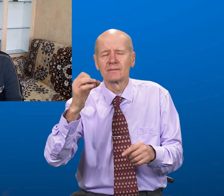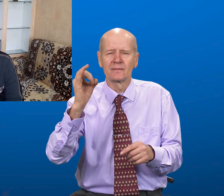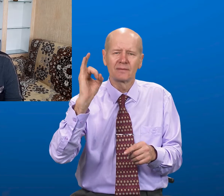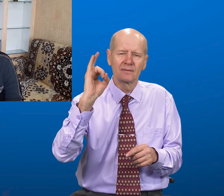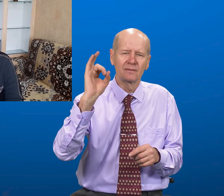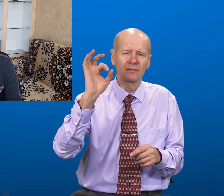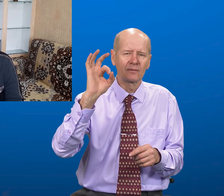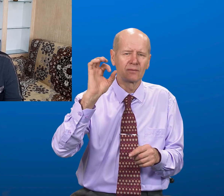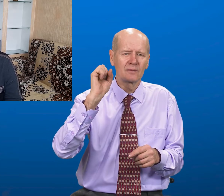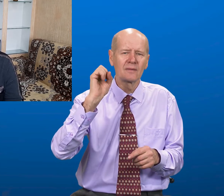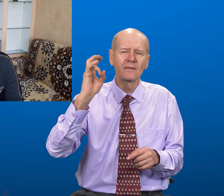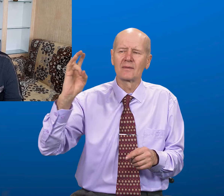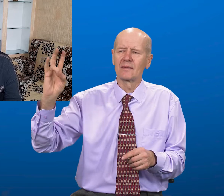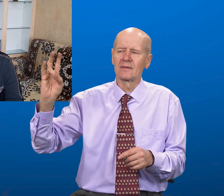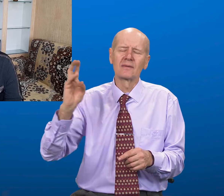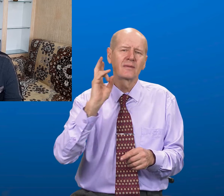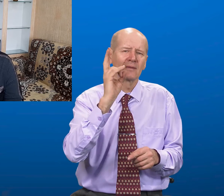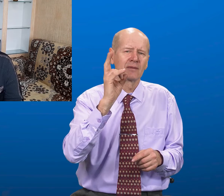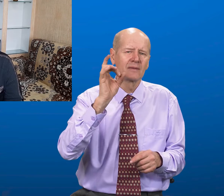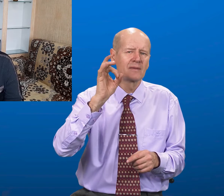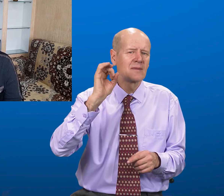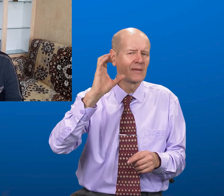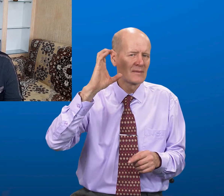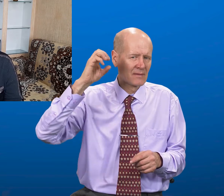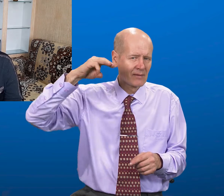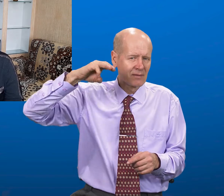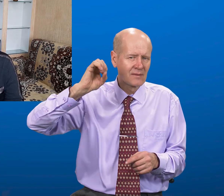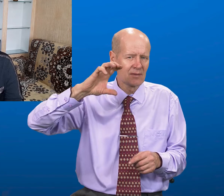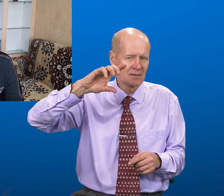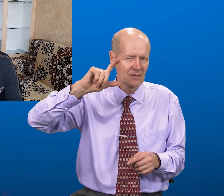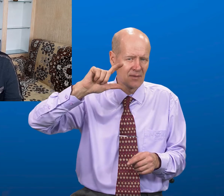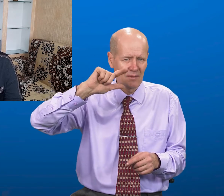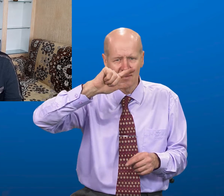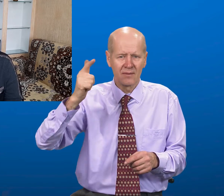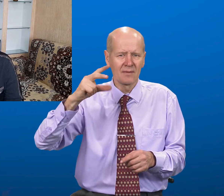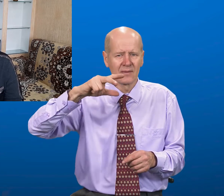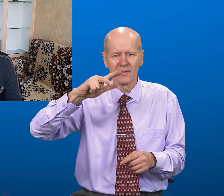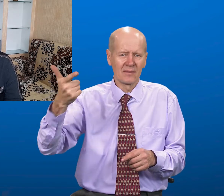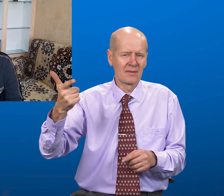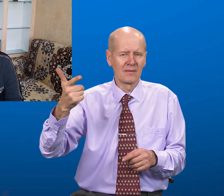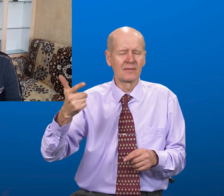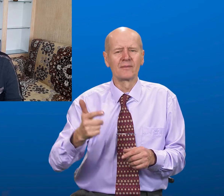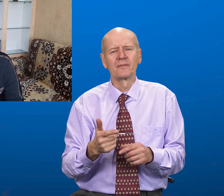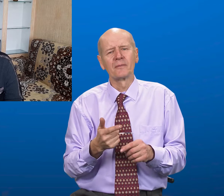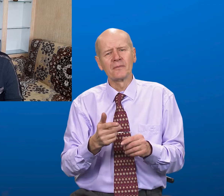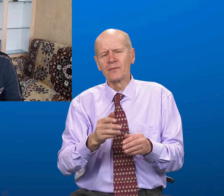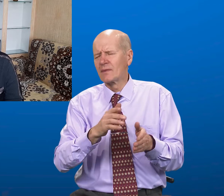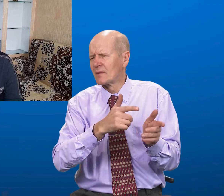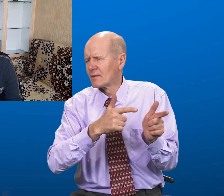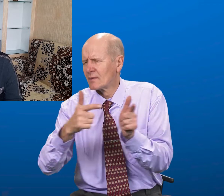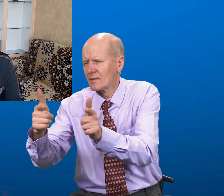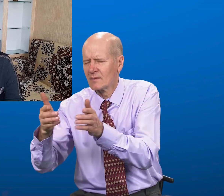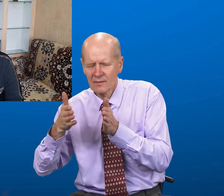неровностях, мешающих Богу нас спасать, идет речь? Как раз-таки из уст Иоанна Крестителя мы узнаем о том, что природа этих